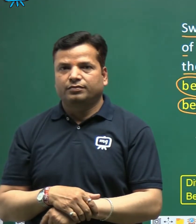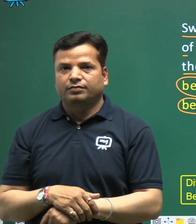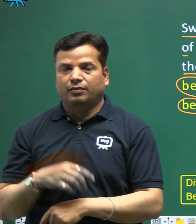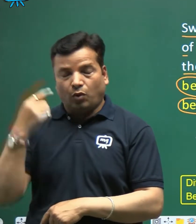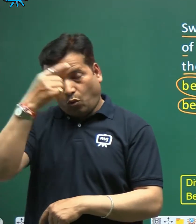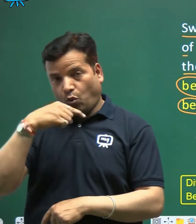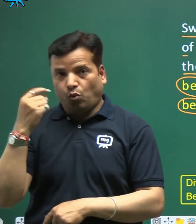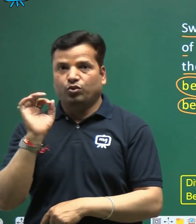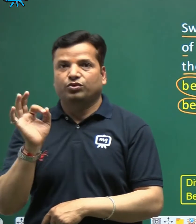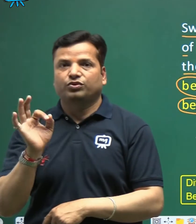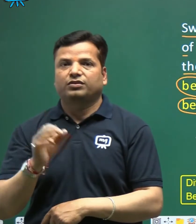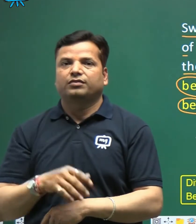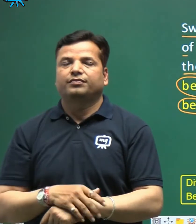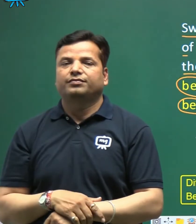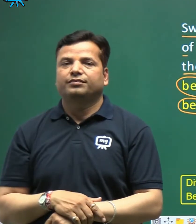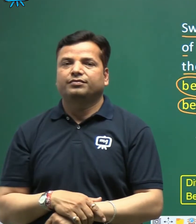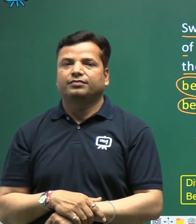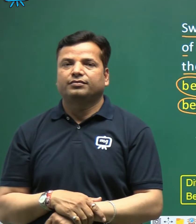सुंदर,